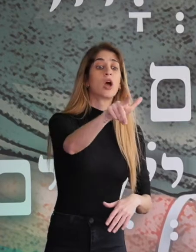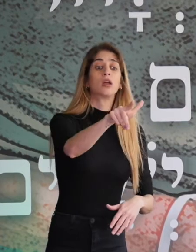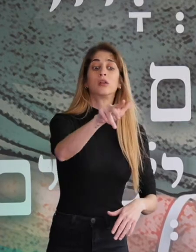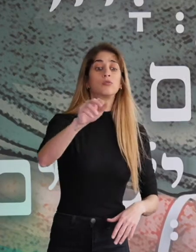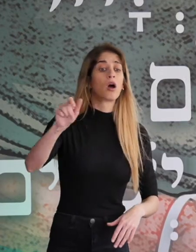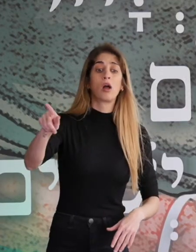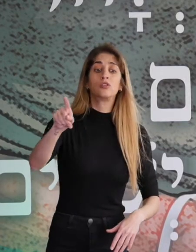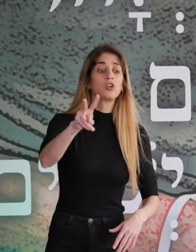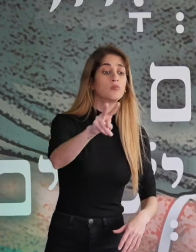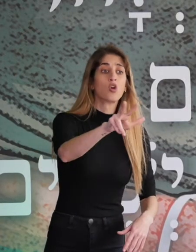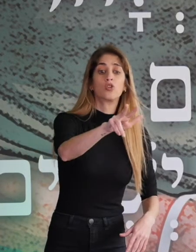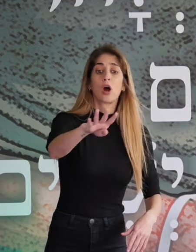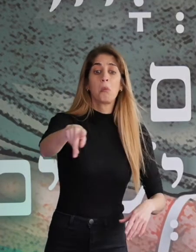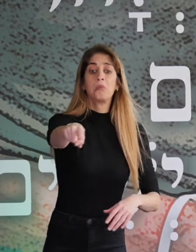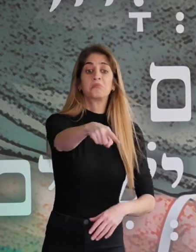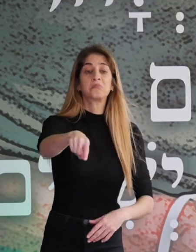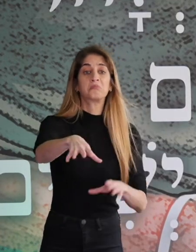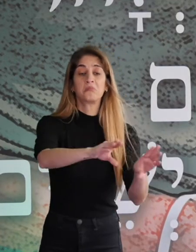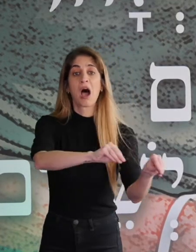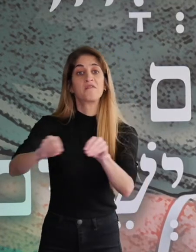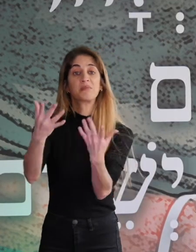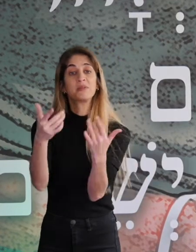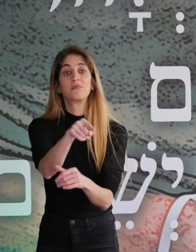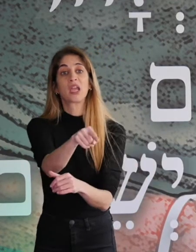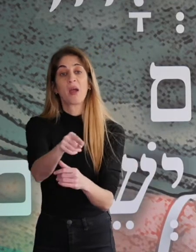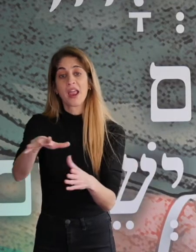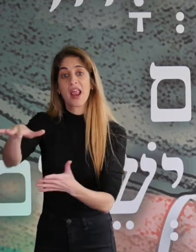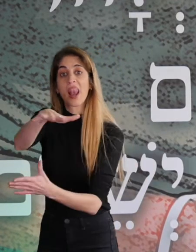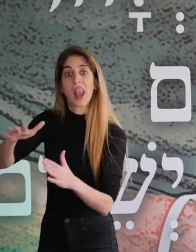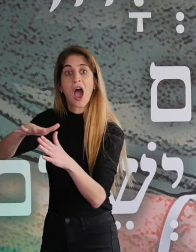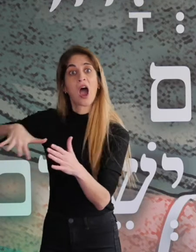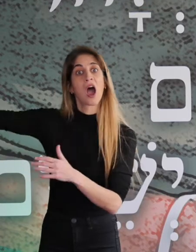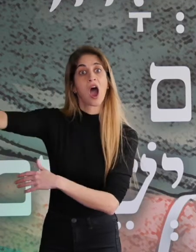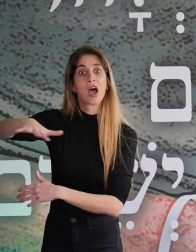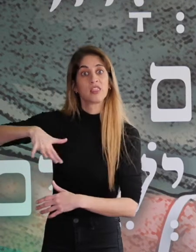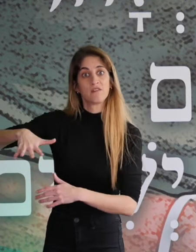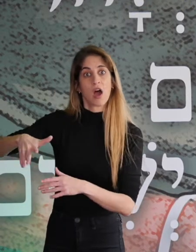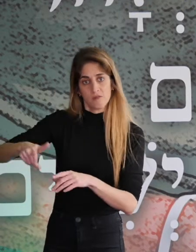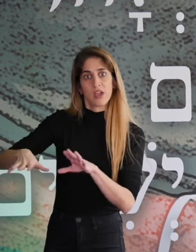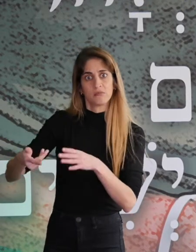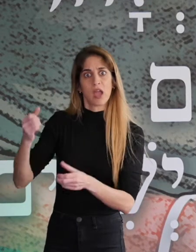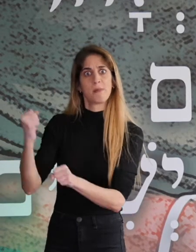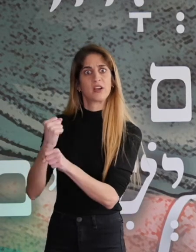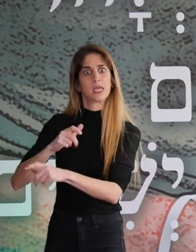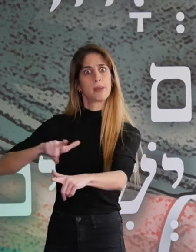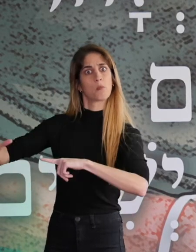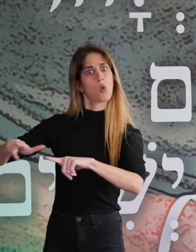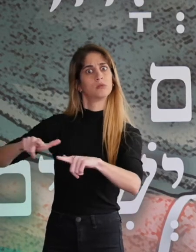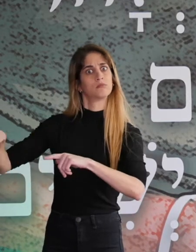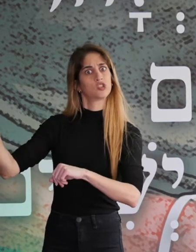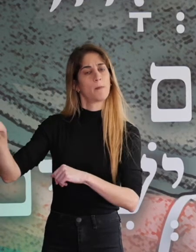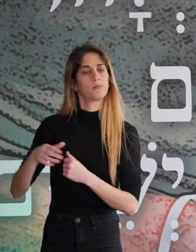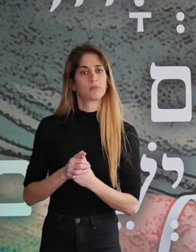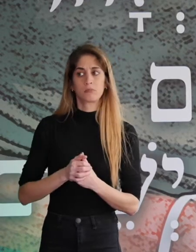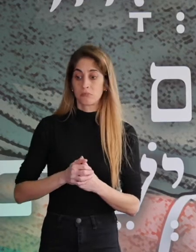ארבע, מעבירים את אותם מספרים לחטיבה כדי שהם יאשרו בעצם לבצע שם את המיפוי. עד אותו שלב